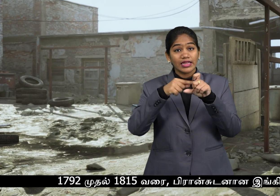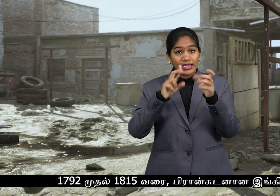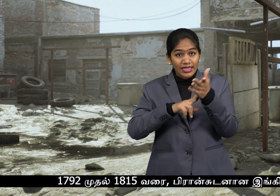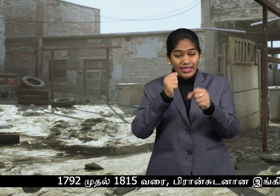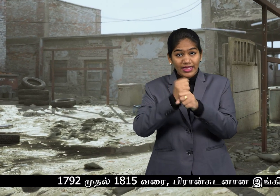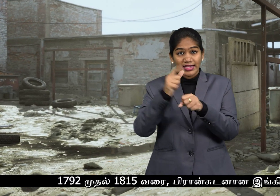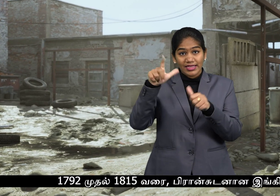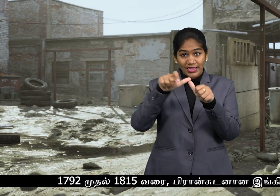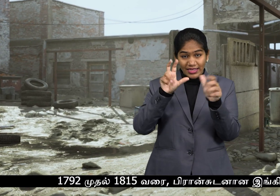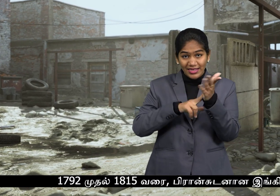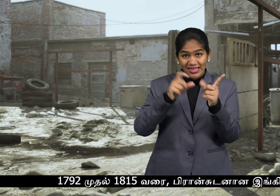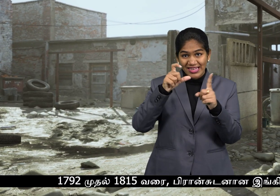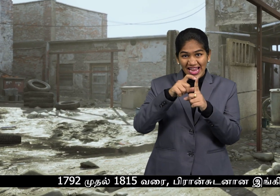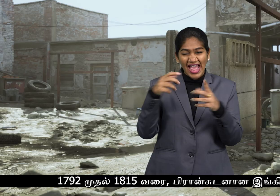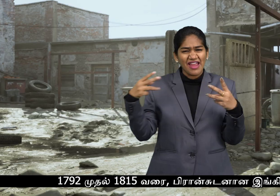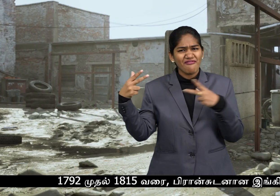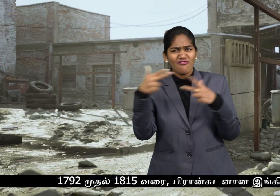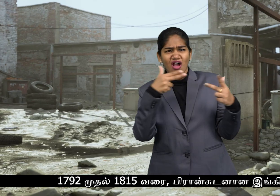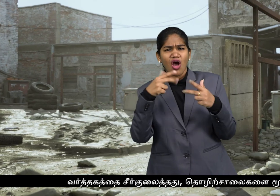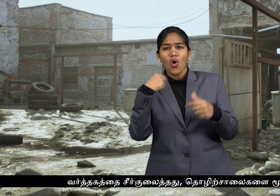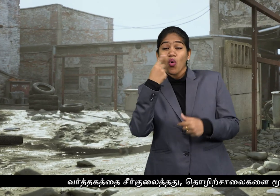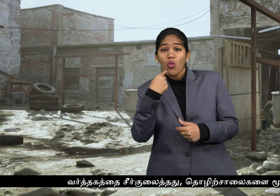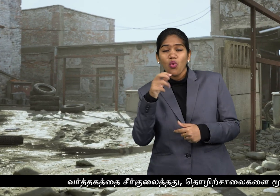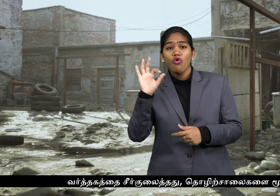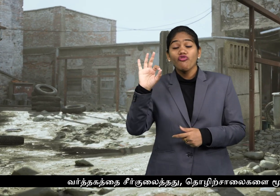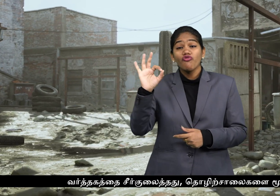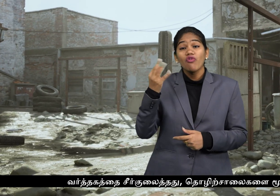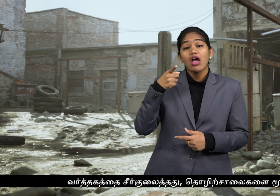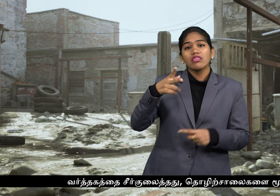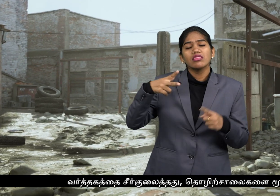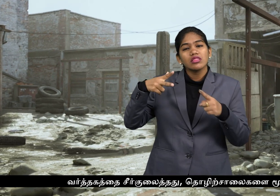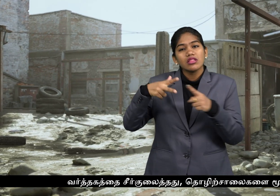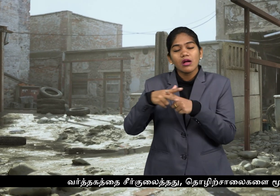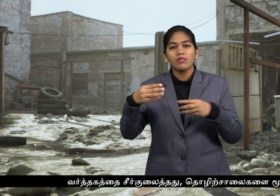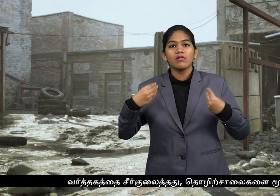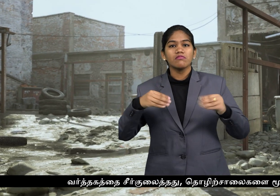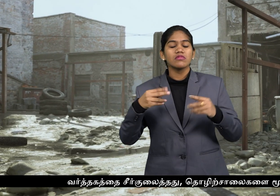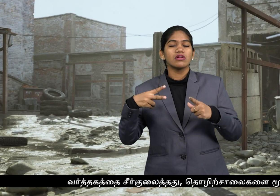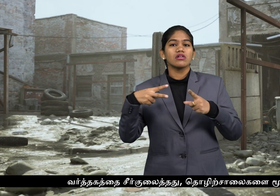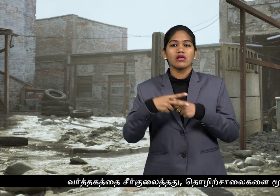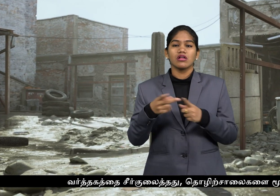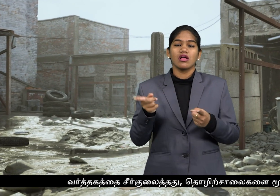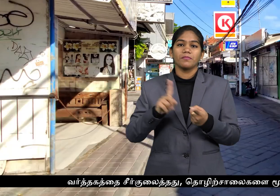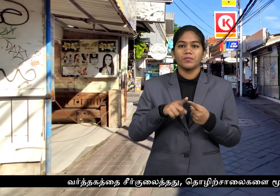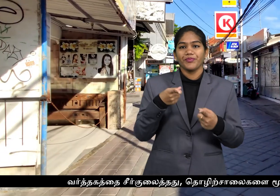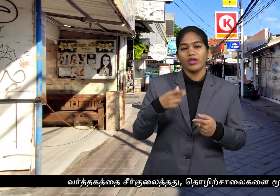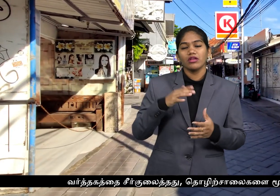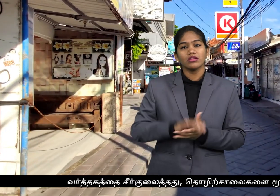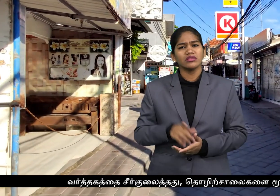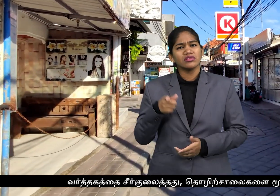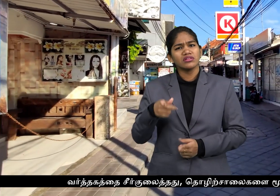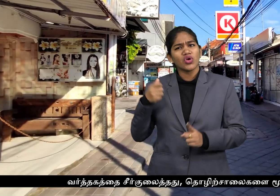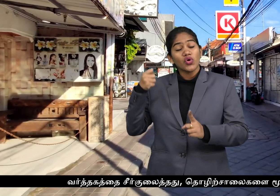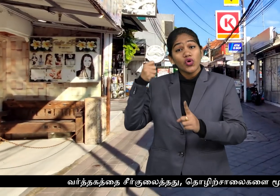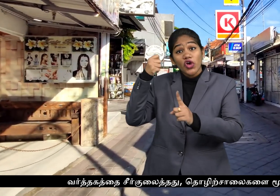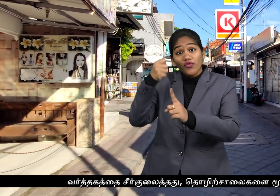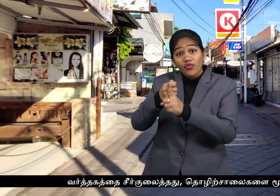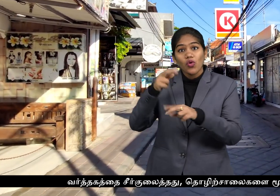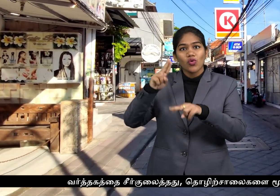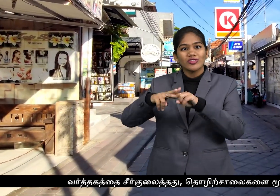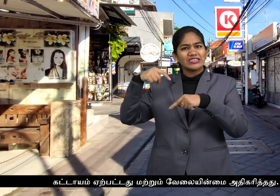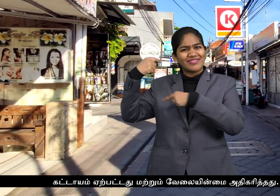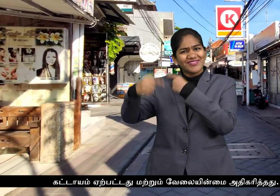1815 வரை பிரான்சுடனான இங்கிலாந்தின் போர் வர்த்தகத்தை சீர்குலைத்து தொழிற்சாலைகளை மூட வேண்டிய